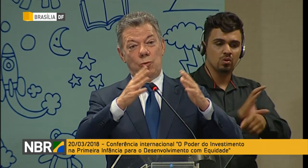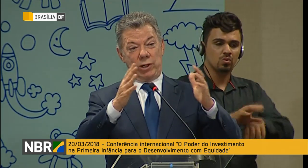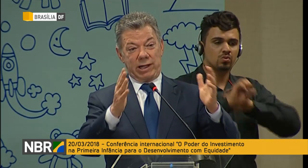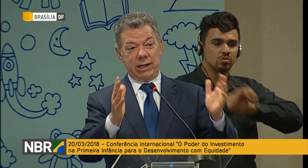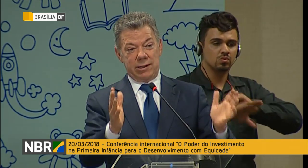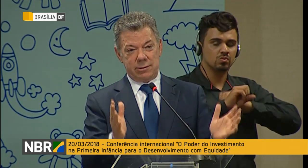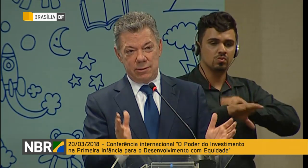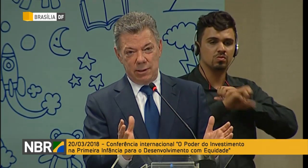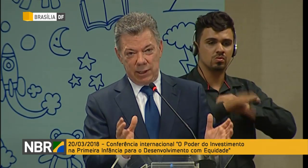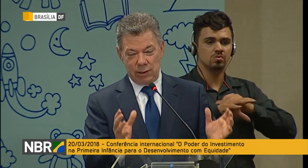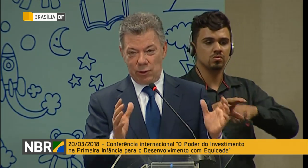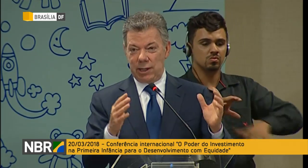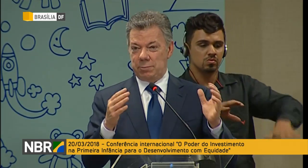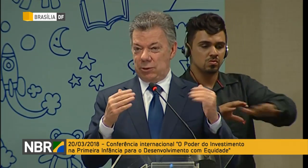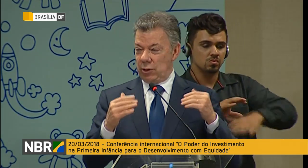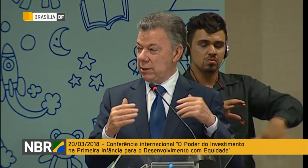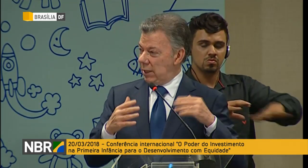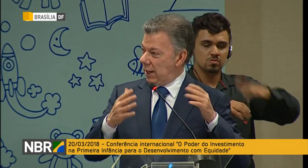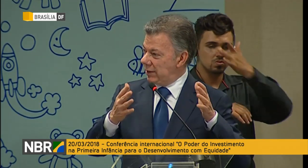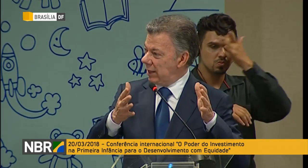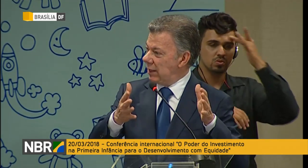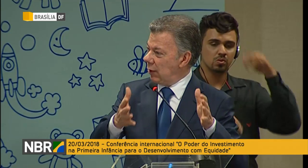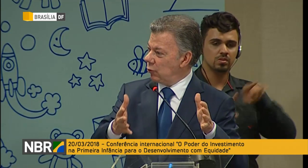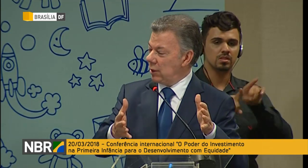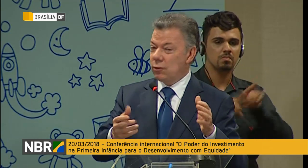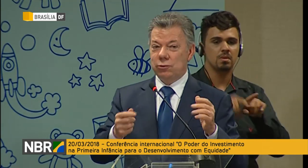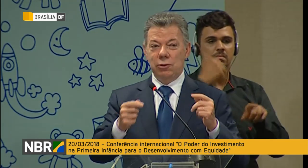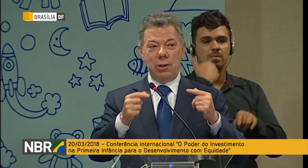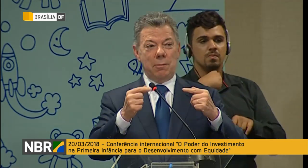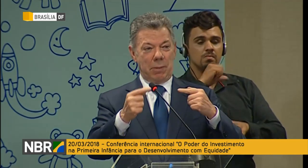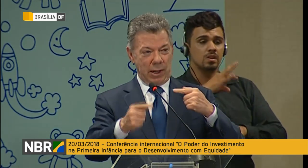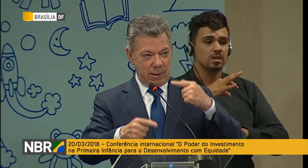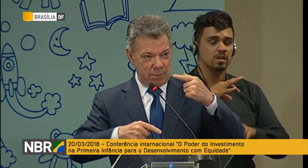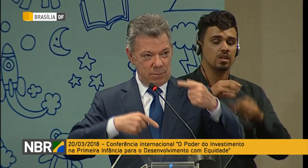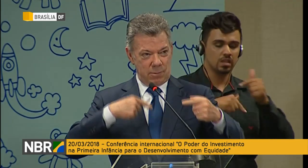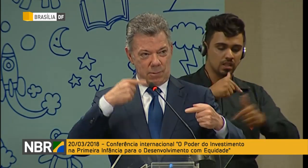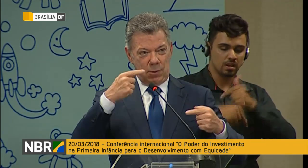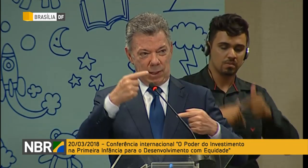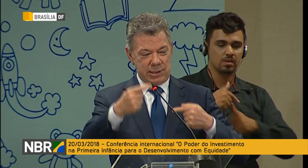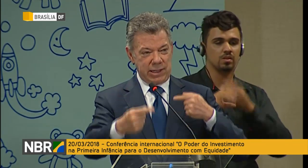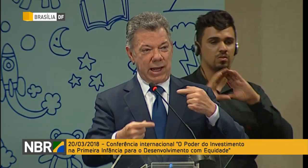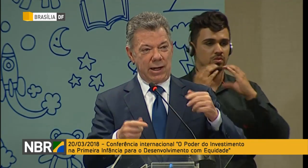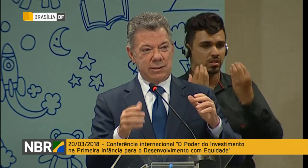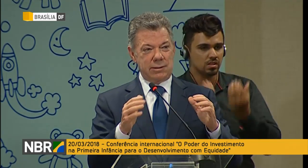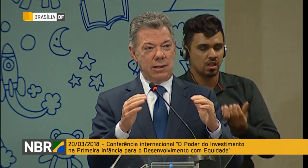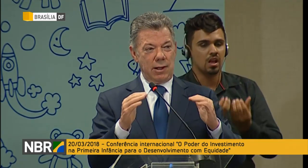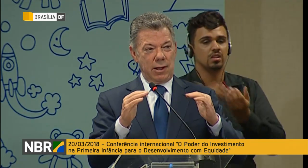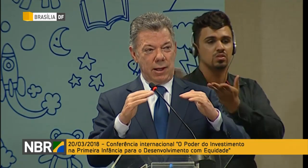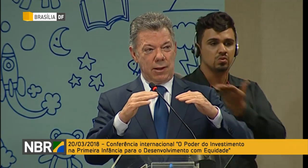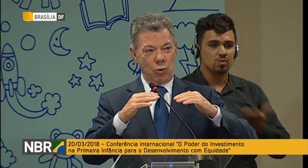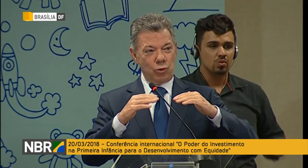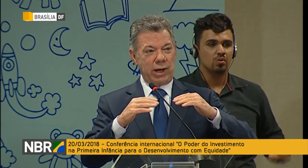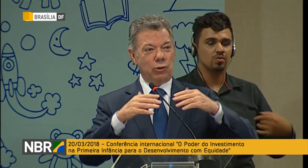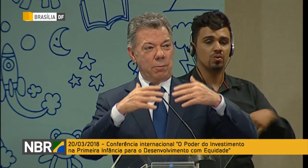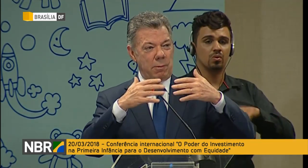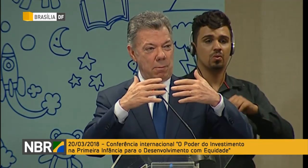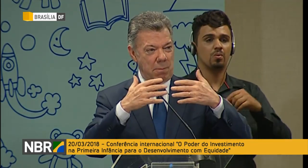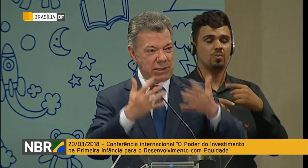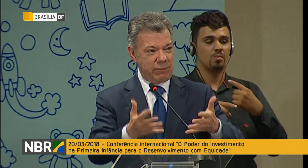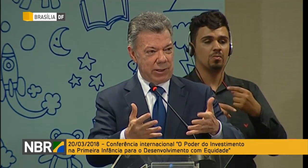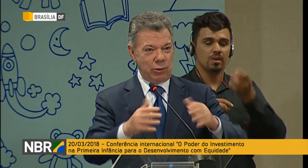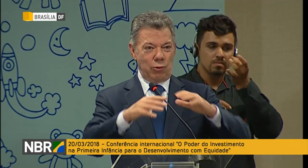e chamamos as mães comunitárias, que são as pessoas que atendem as crianças, para